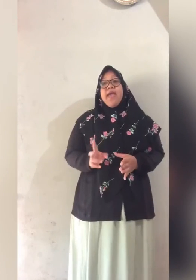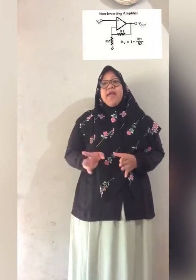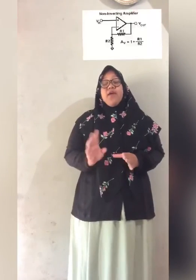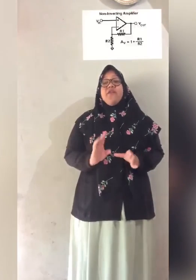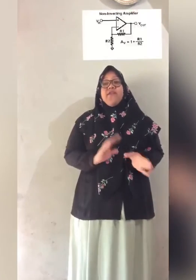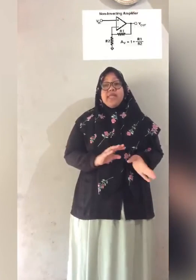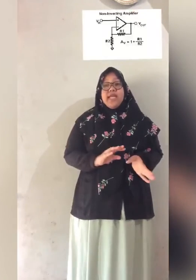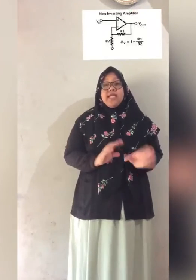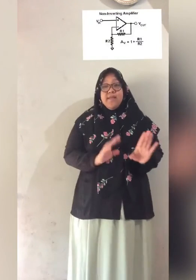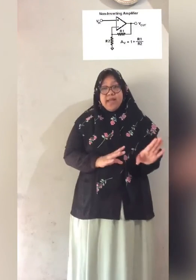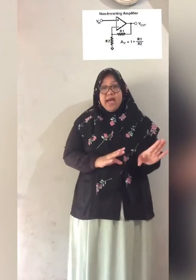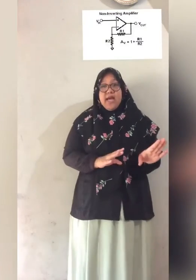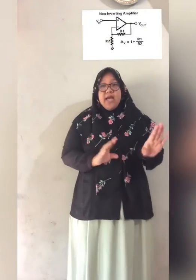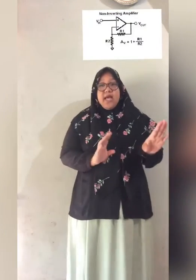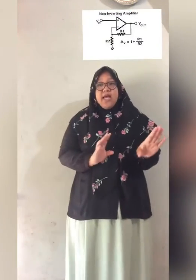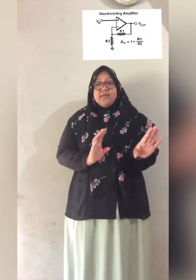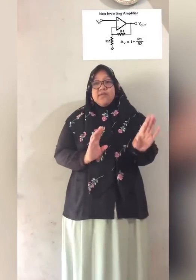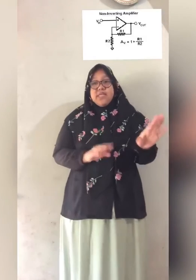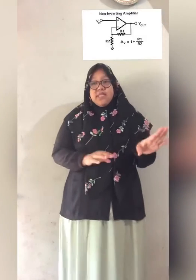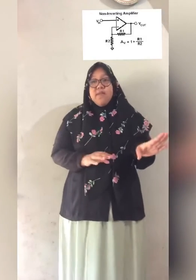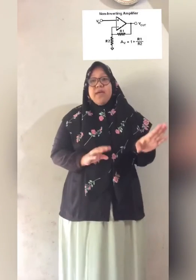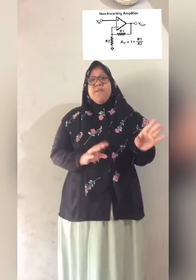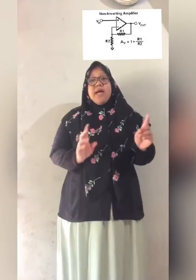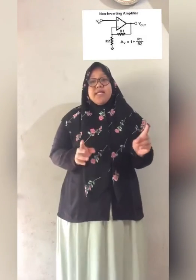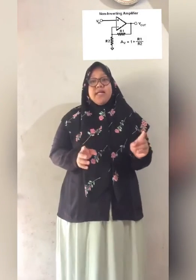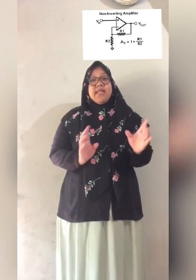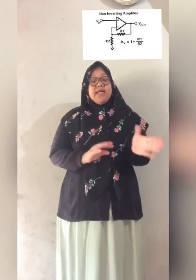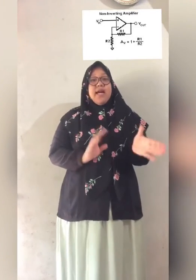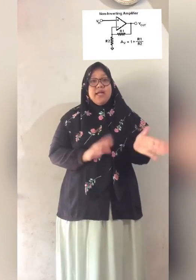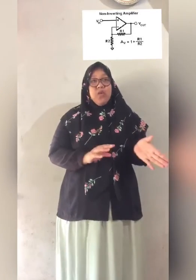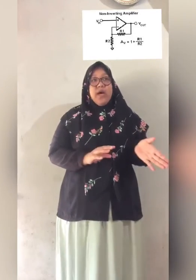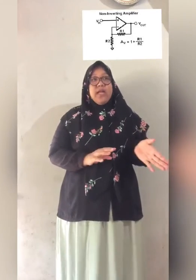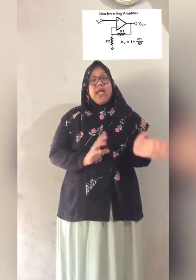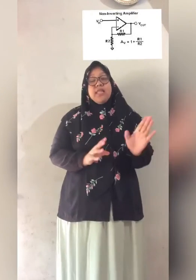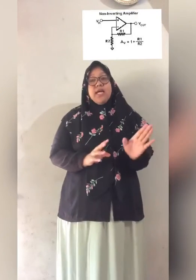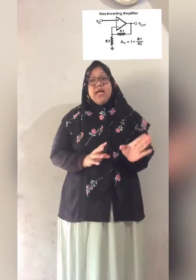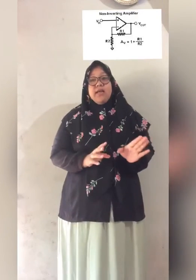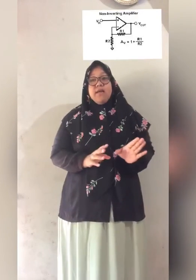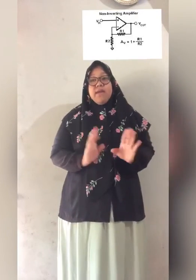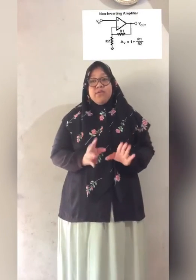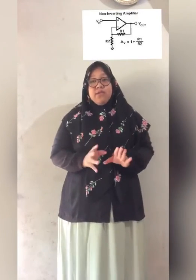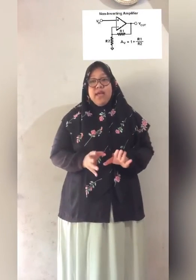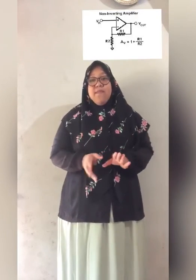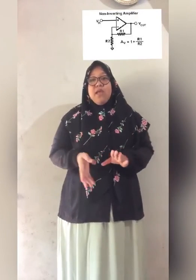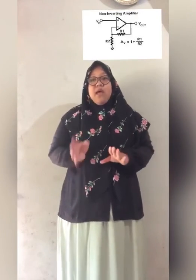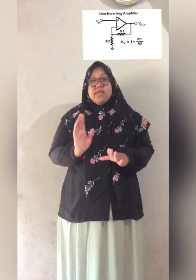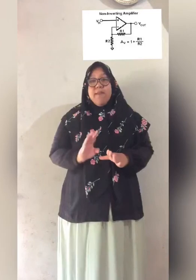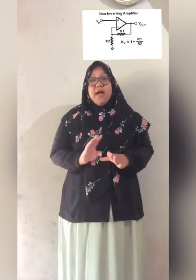non inverting, di mana suatu sistem yang menghasilkan tegangan keluar dan tegangan masuknya sama